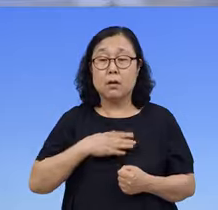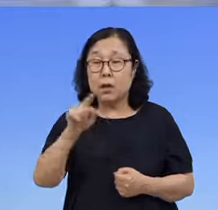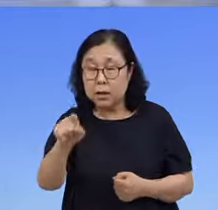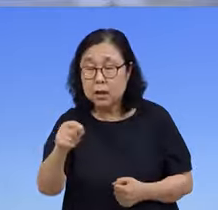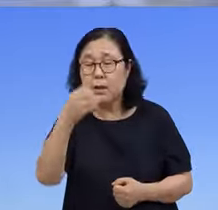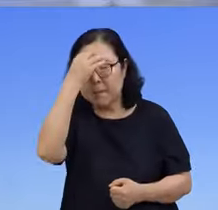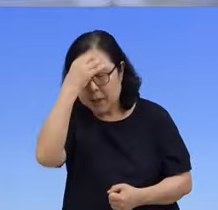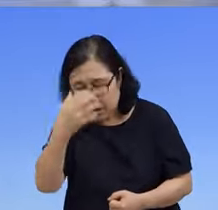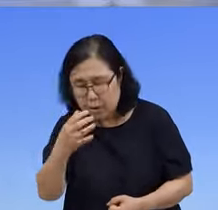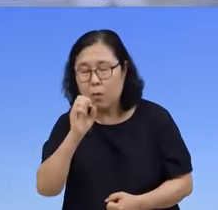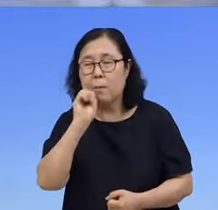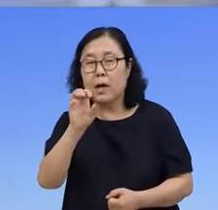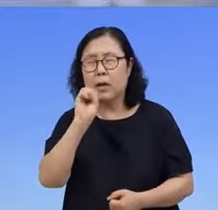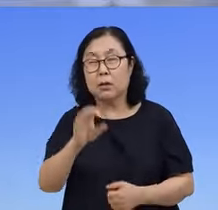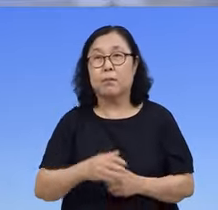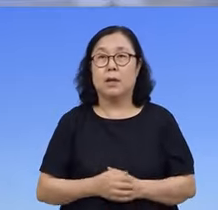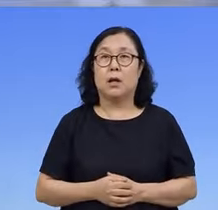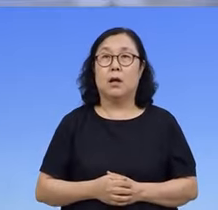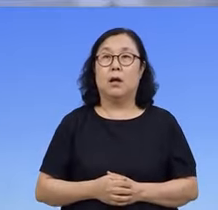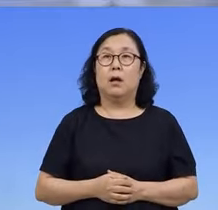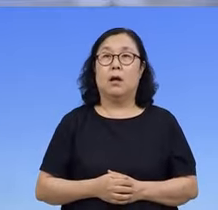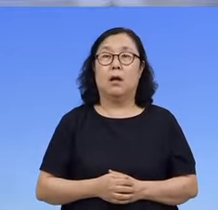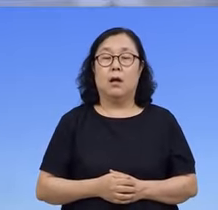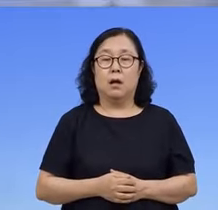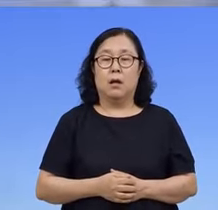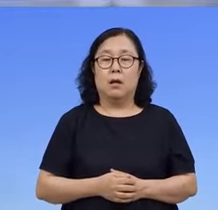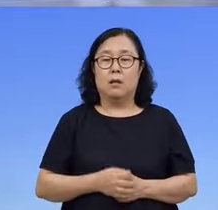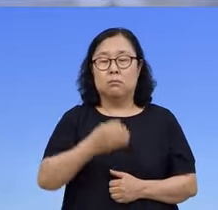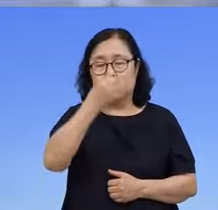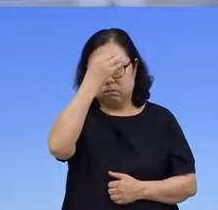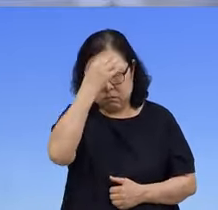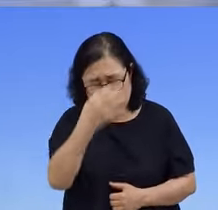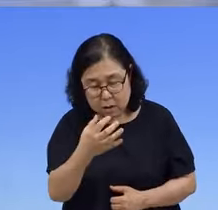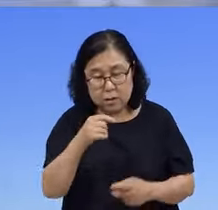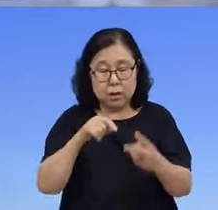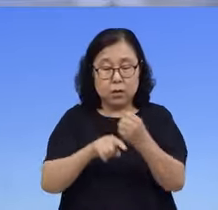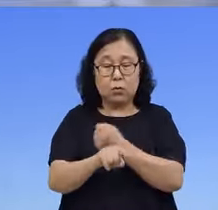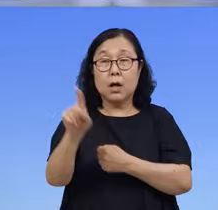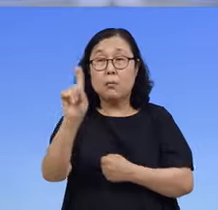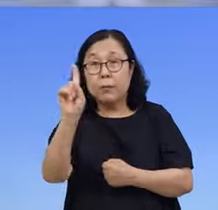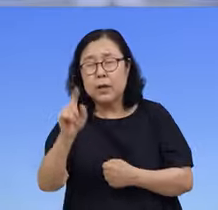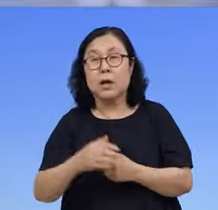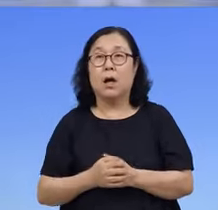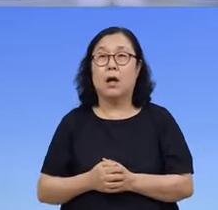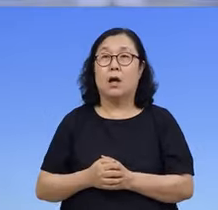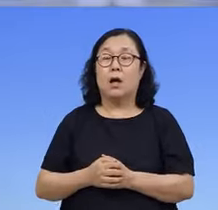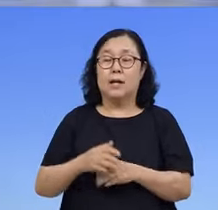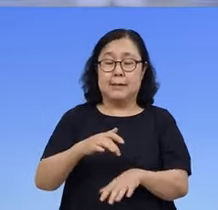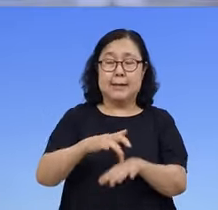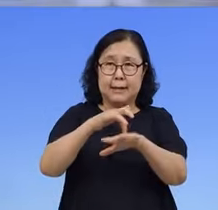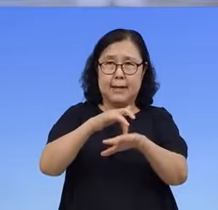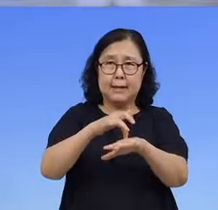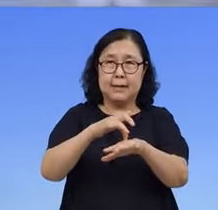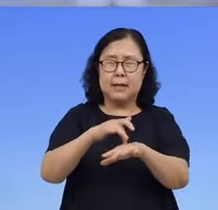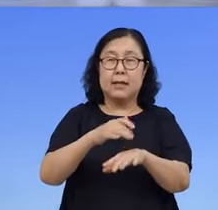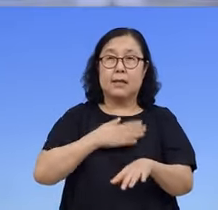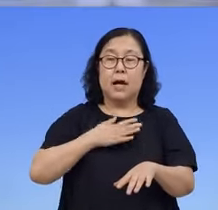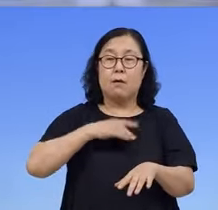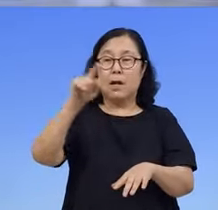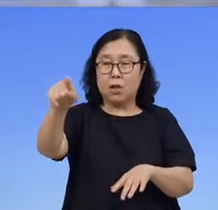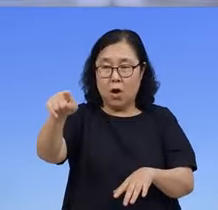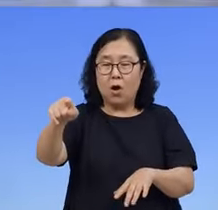났다니까 내가 미안하다는 거예요. 왜 사과할까요? 알거든요. 저는 사단은요, 이유야를